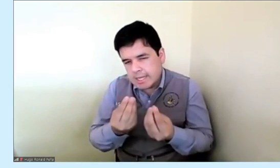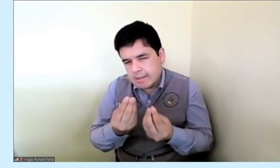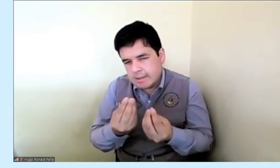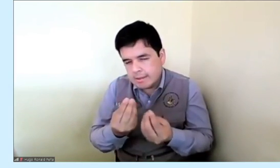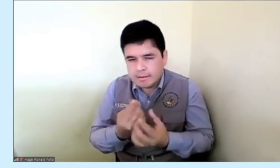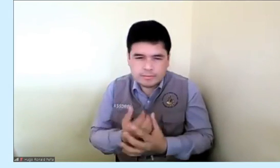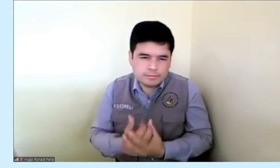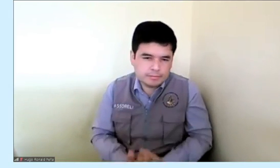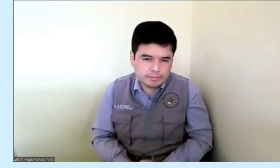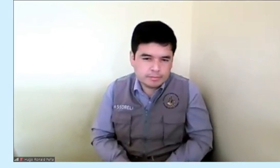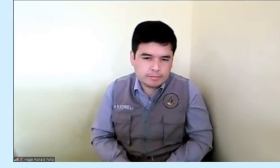¿Por qué?